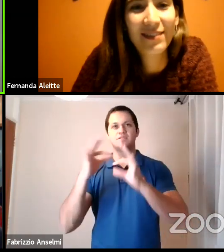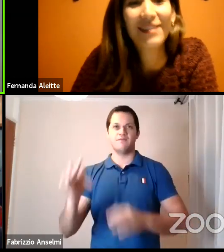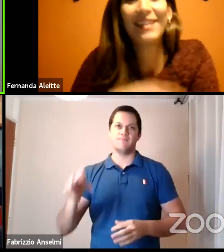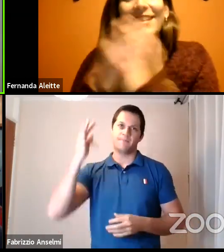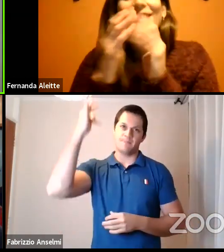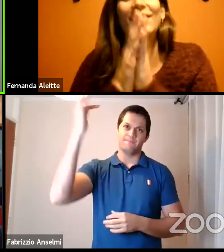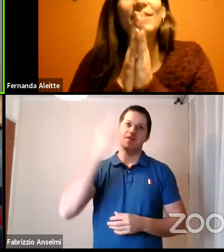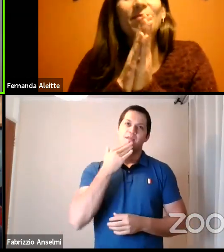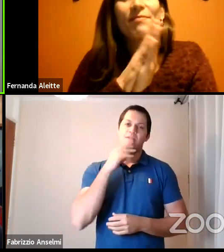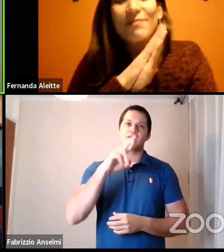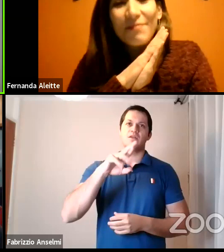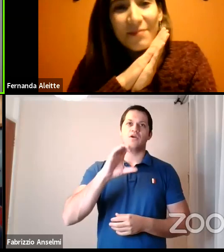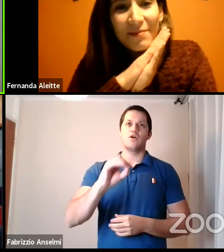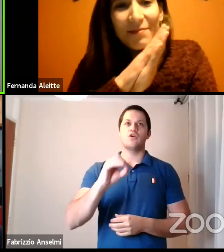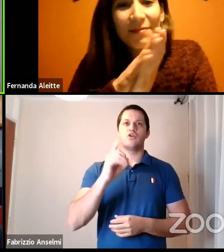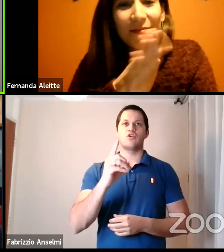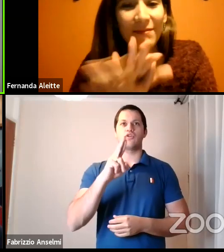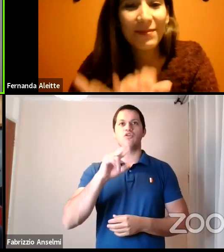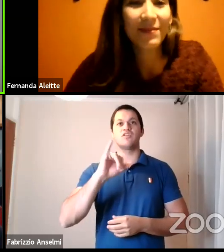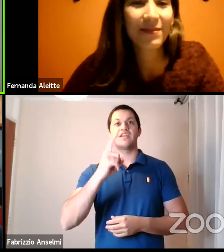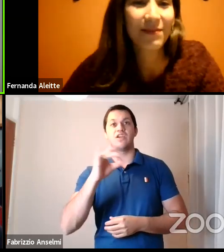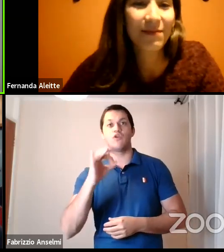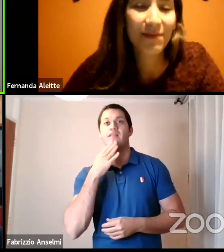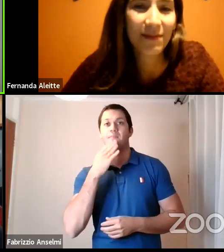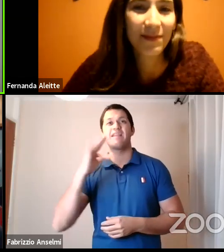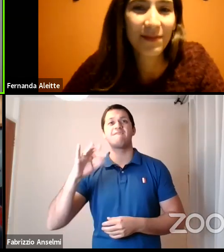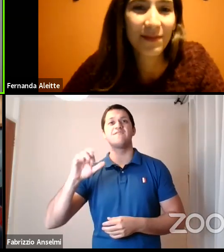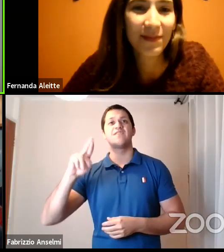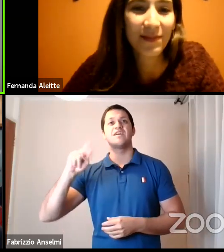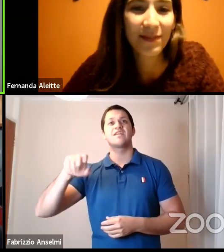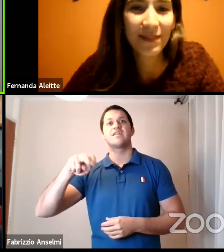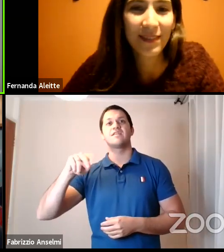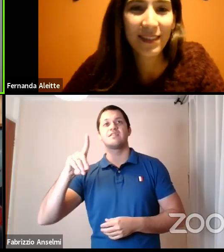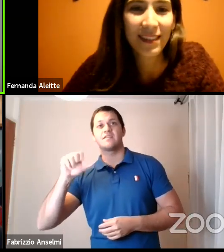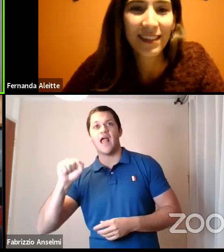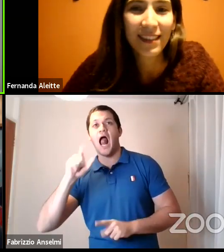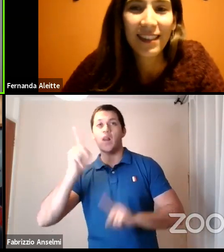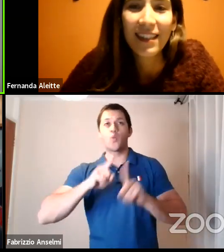a Rodrigo y a Fernanda por el trabajo que han hecho. ¿Tienen alguna palabra de cierre?